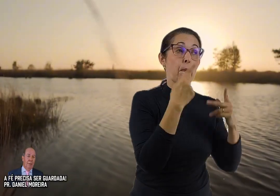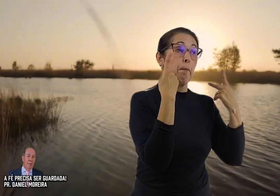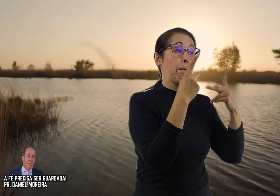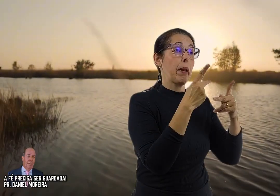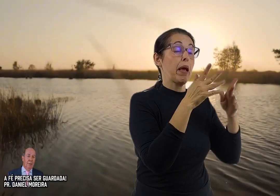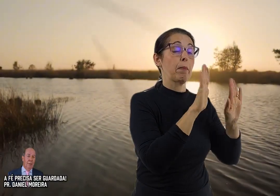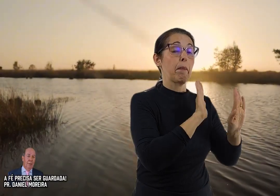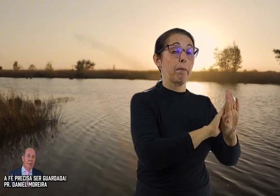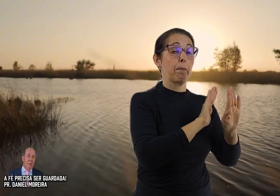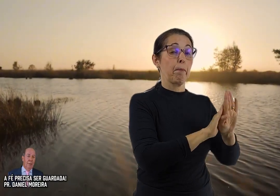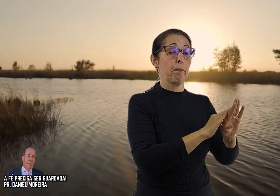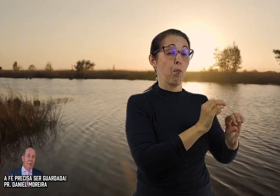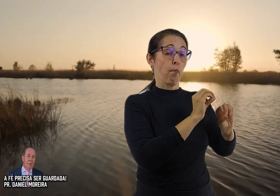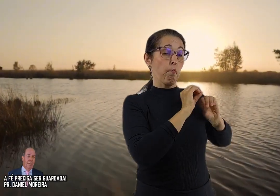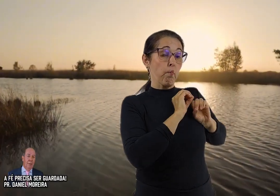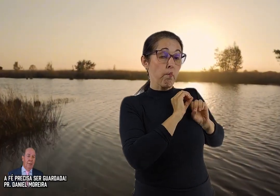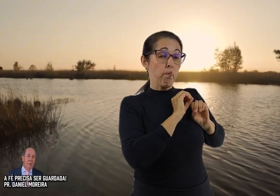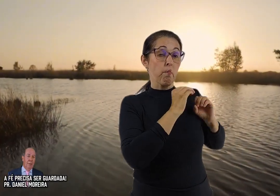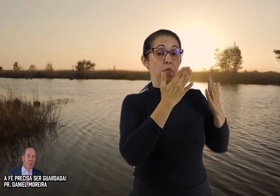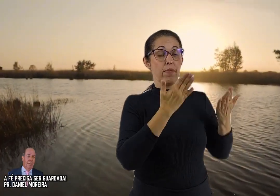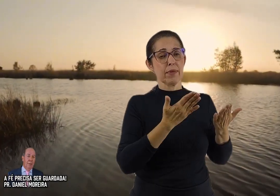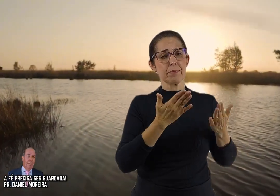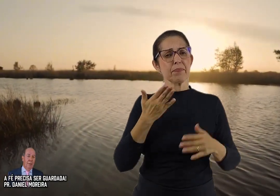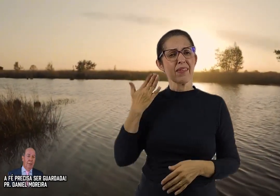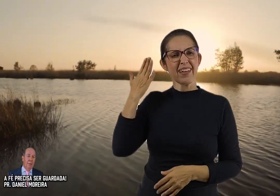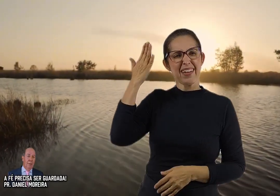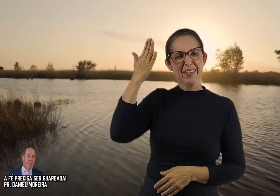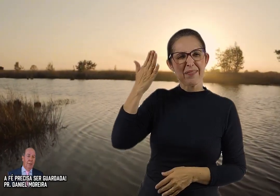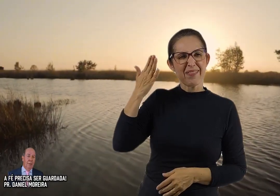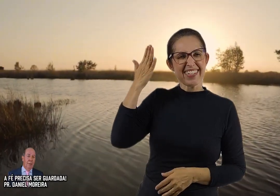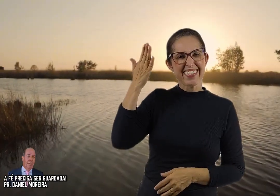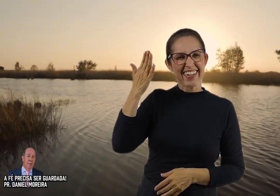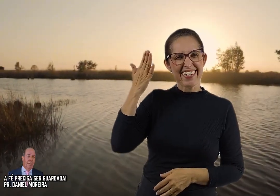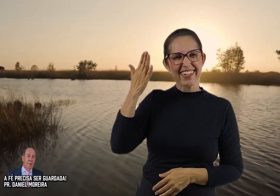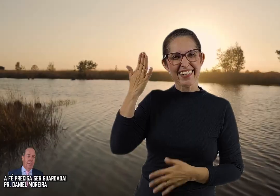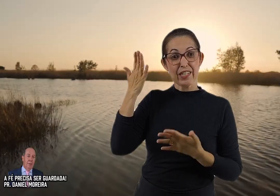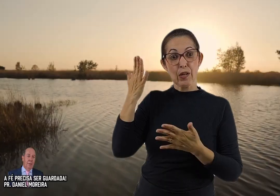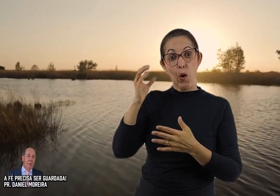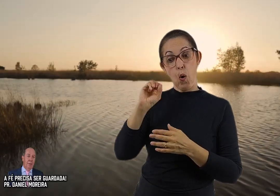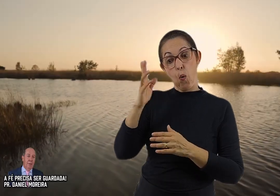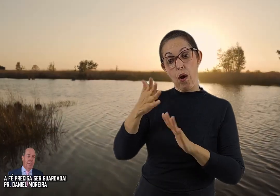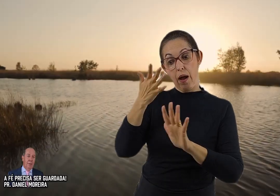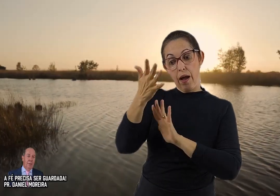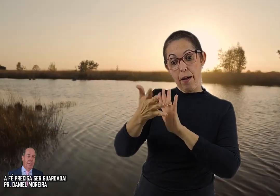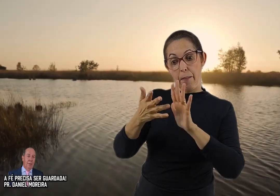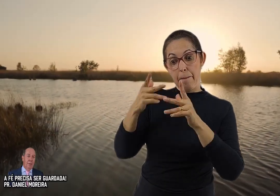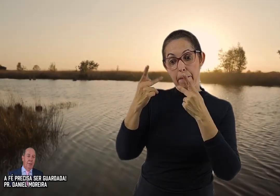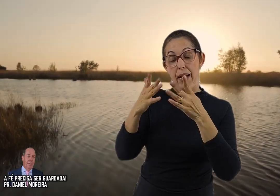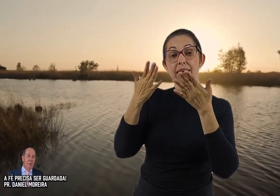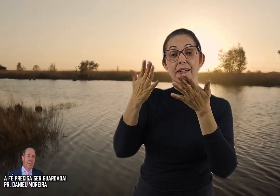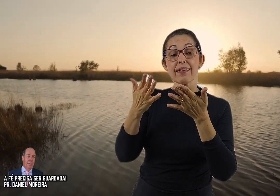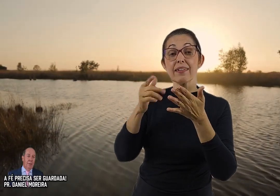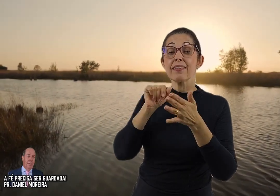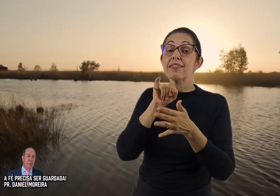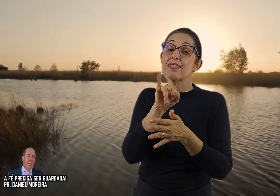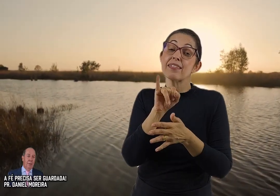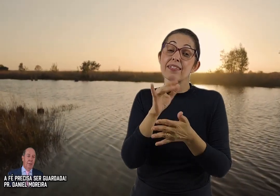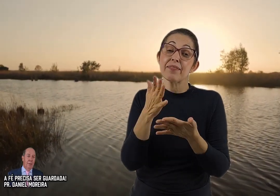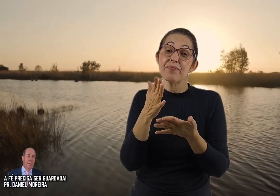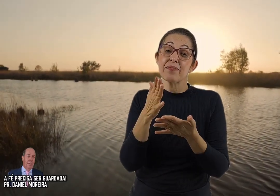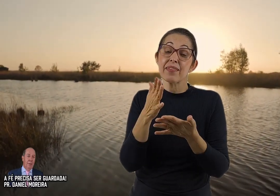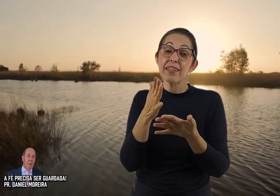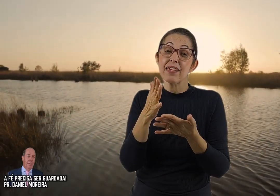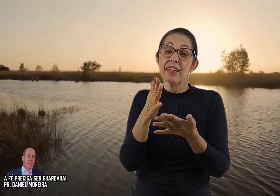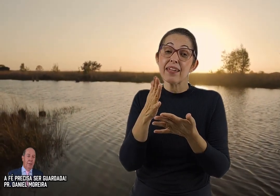A mensagem, a pregação só tem valor se for gerada